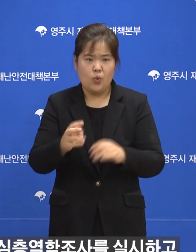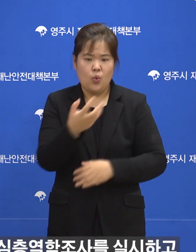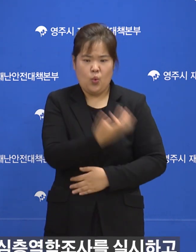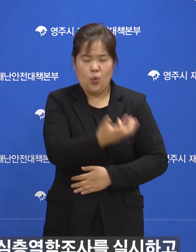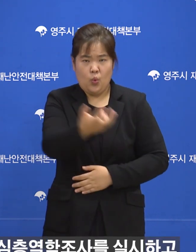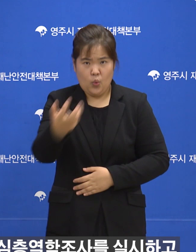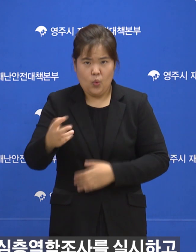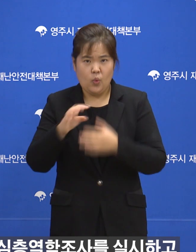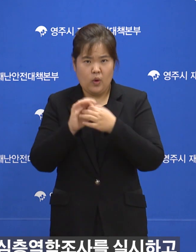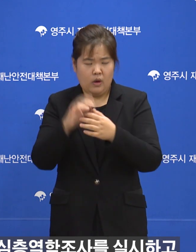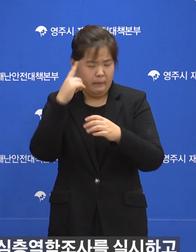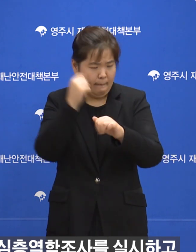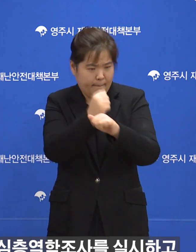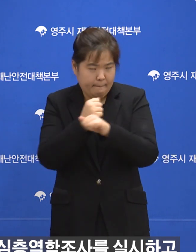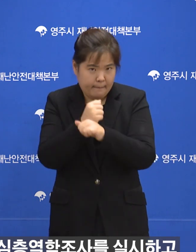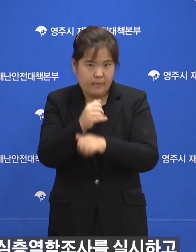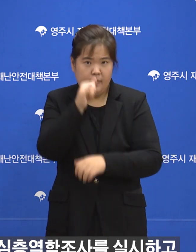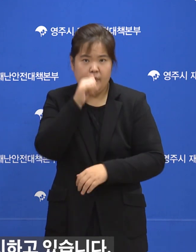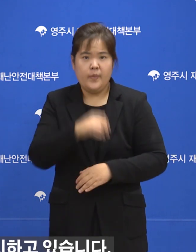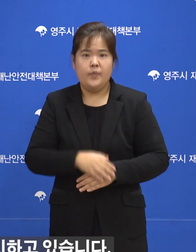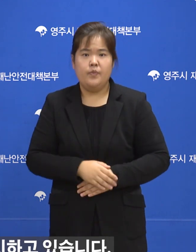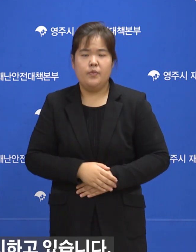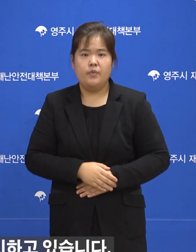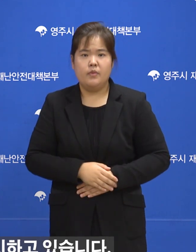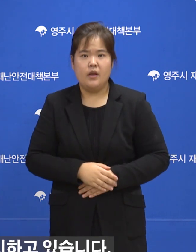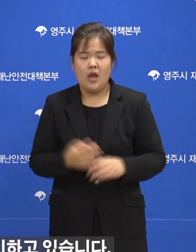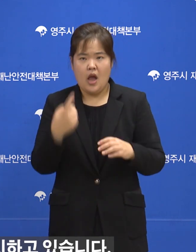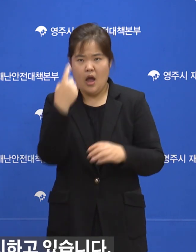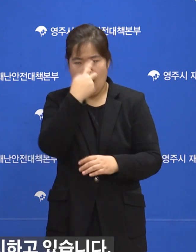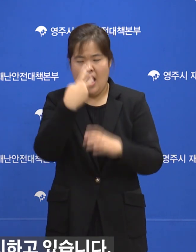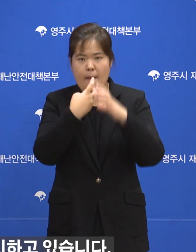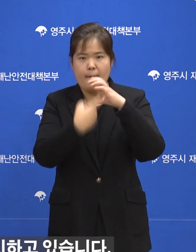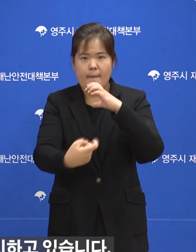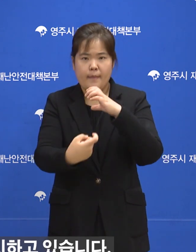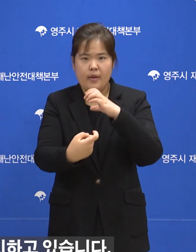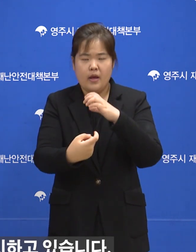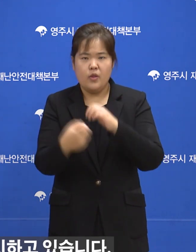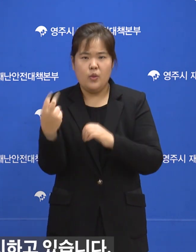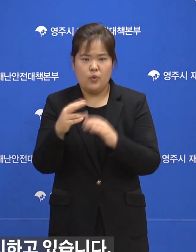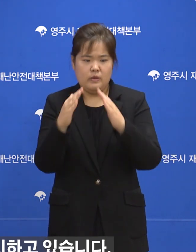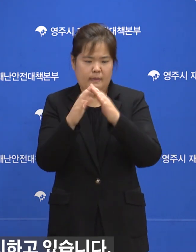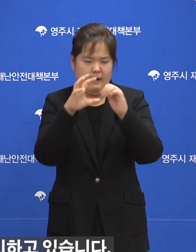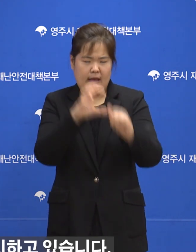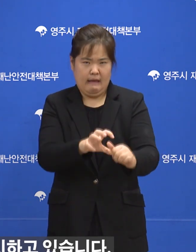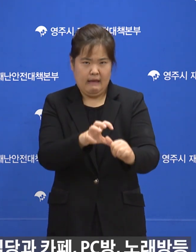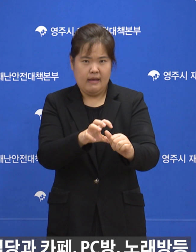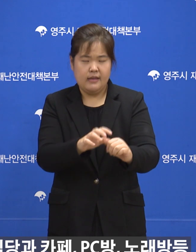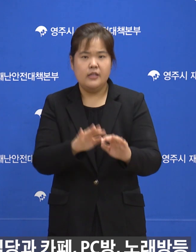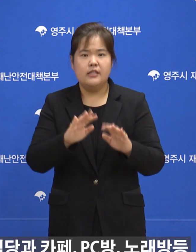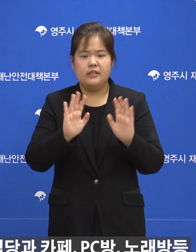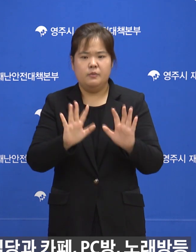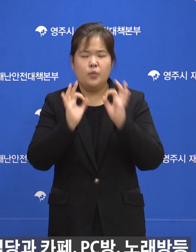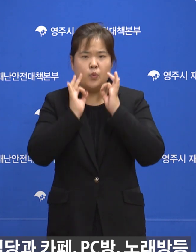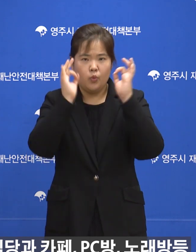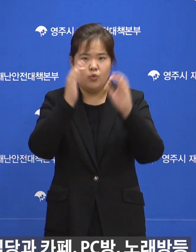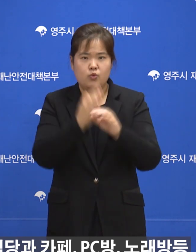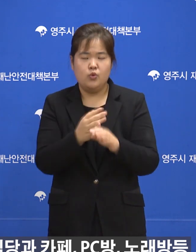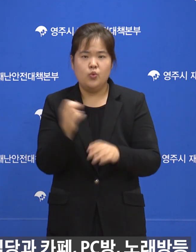대한 심층 역학조사를 실시하고 검체 검사와 격리를 실시하고 있습니다. 이와